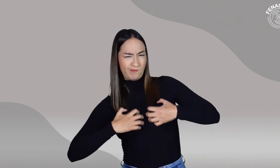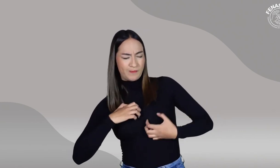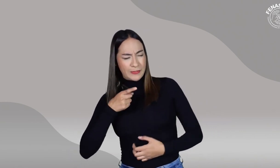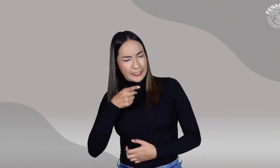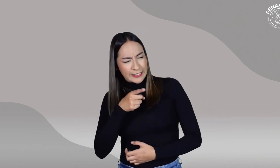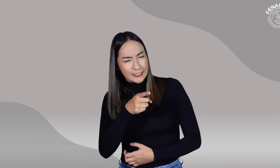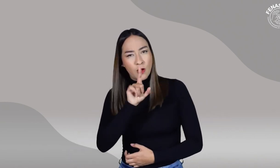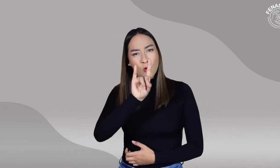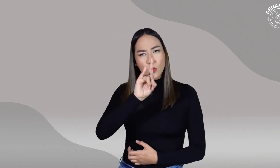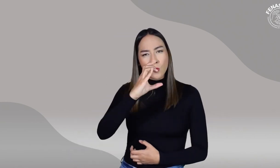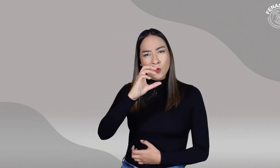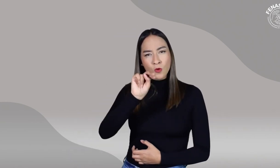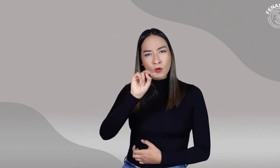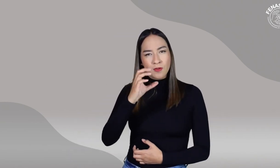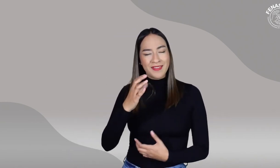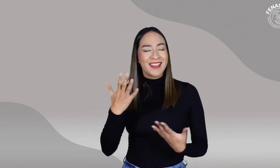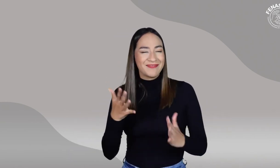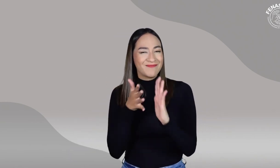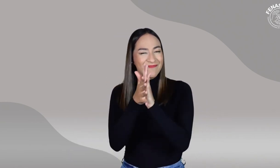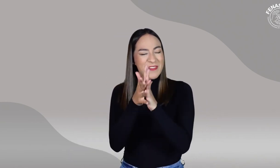Conoce más sobre la Unión Colegiada del Notariado Colombiano en